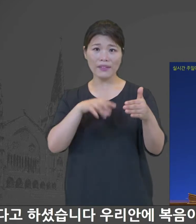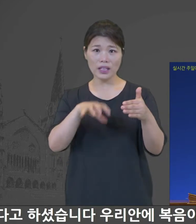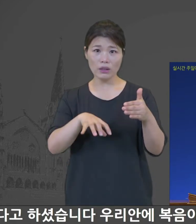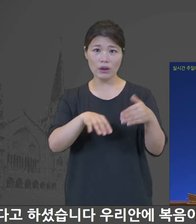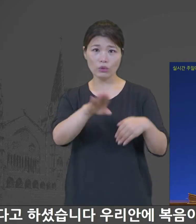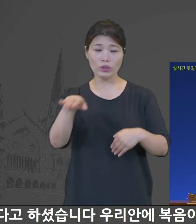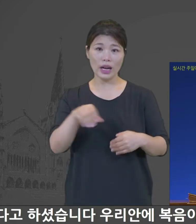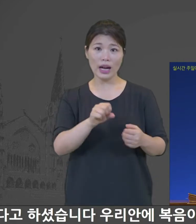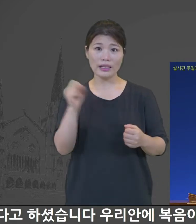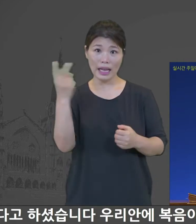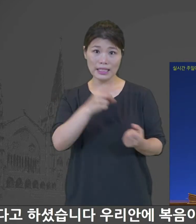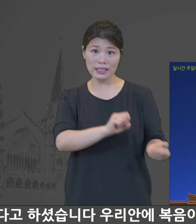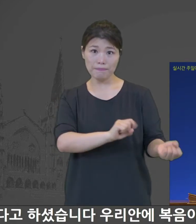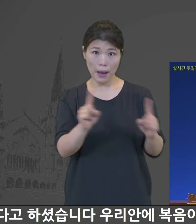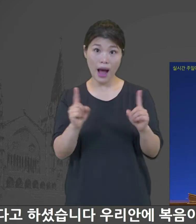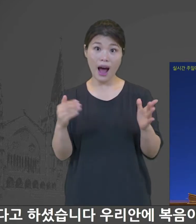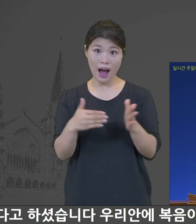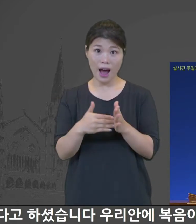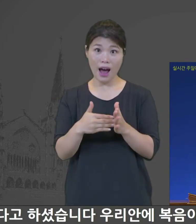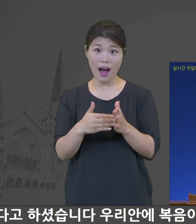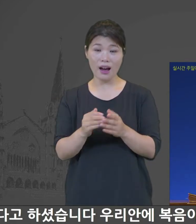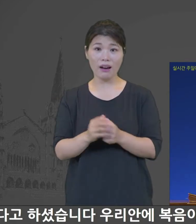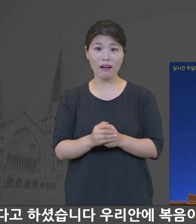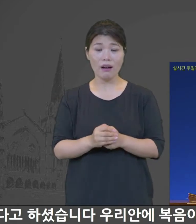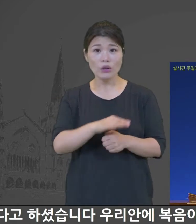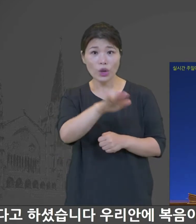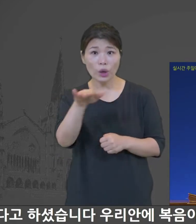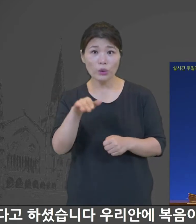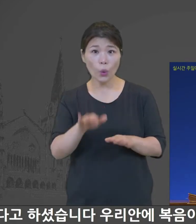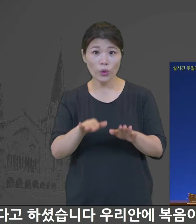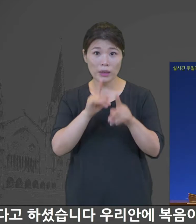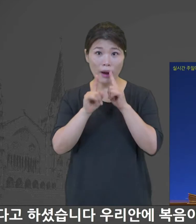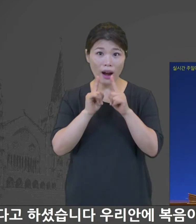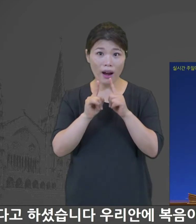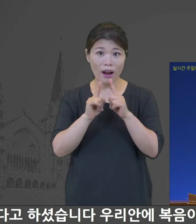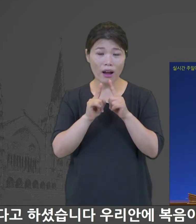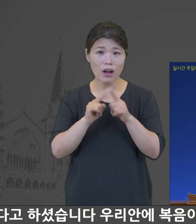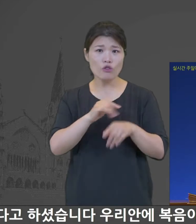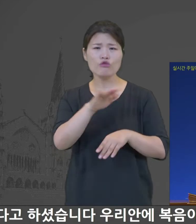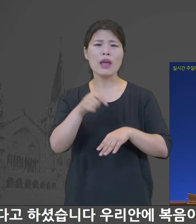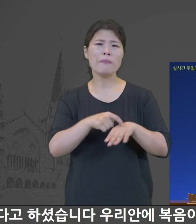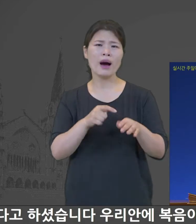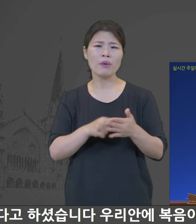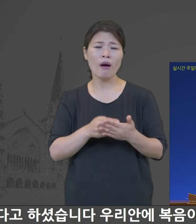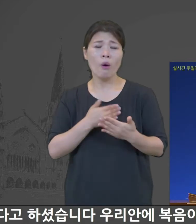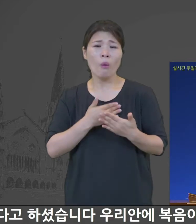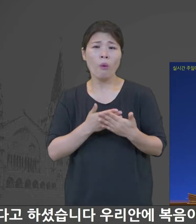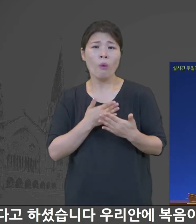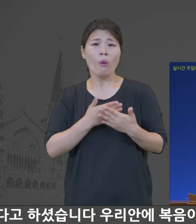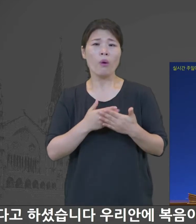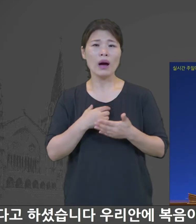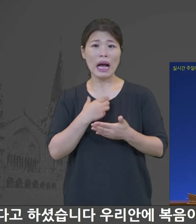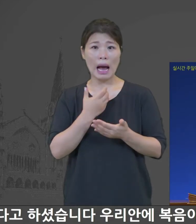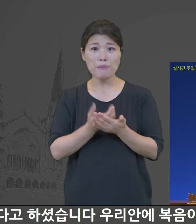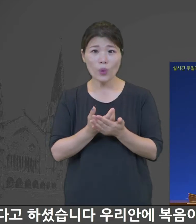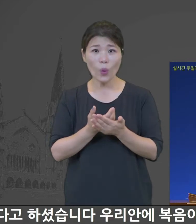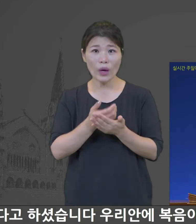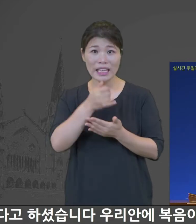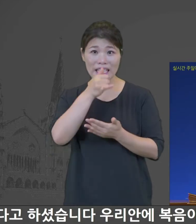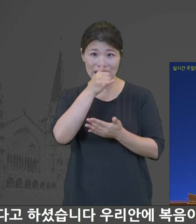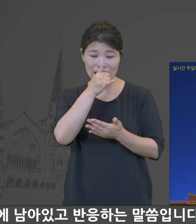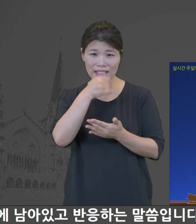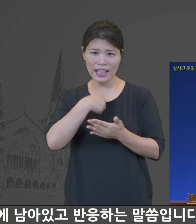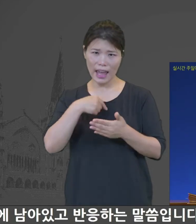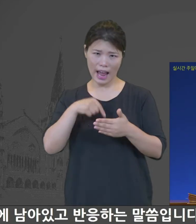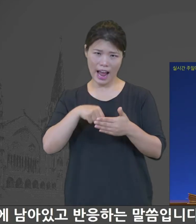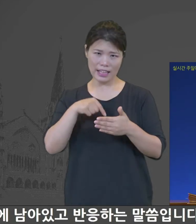다시 살아났답니다. 여러분, 이 말이 우리의 마음을 뛰게 하고 감동하게 하는, 우리의 안에